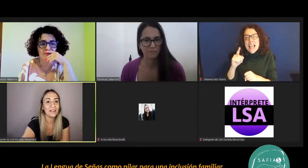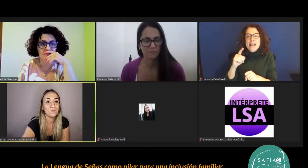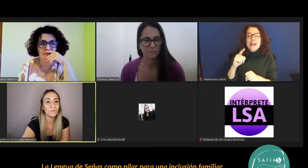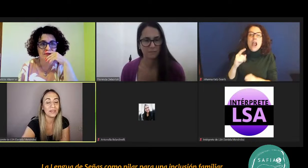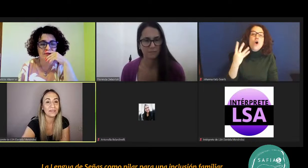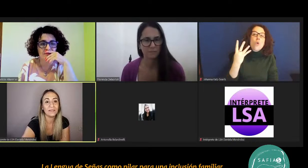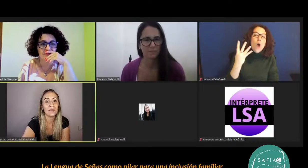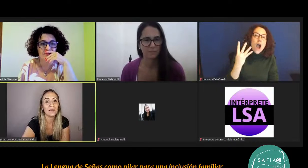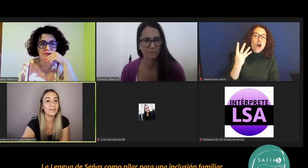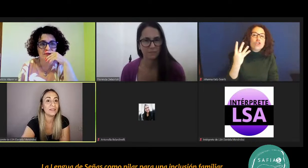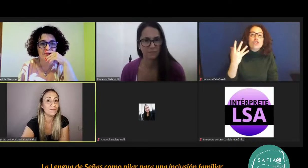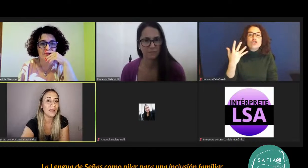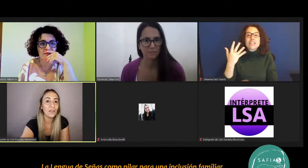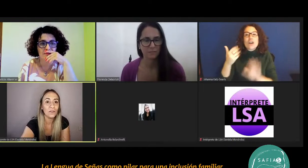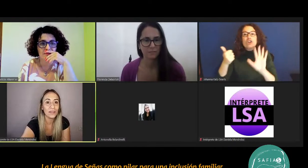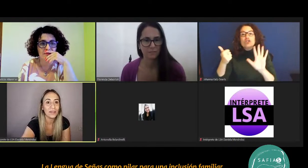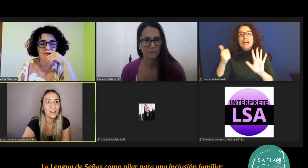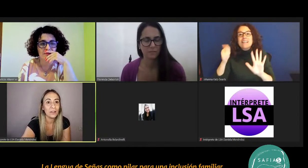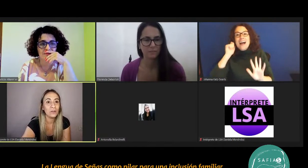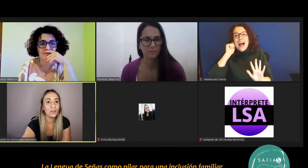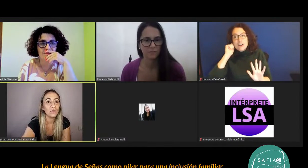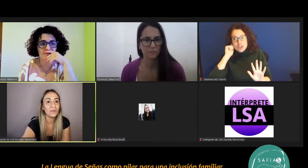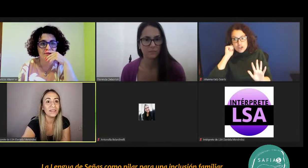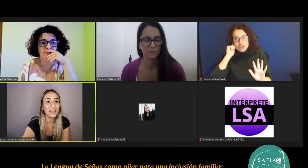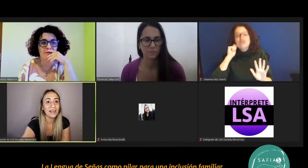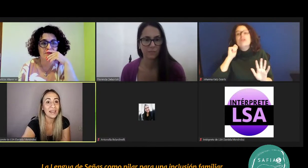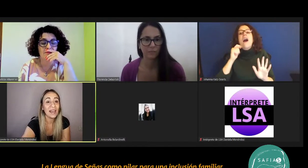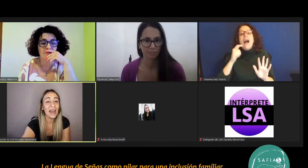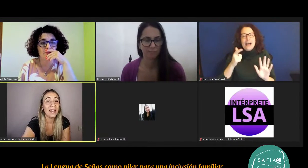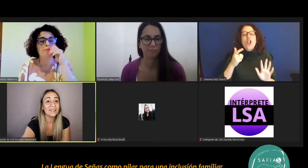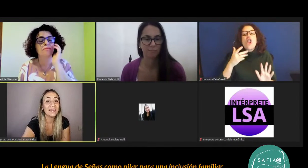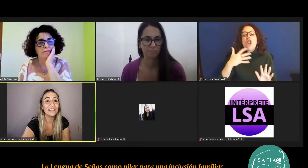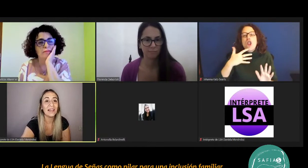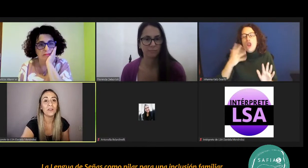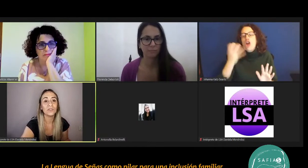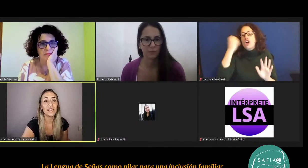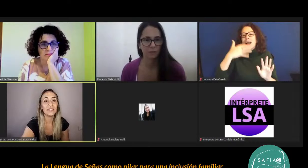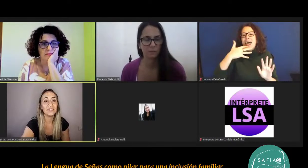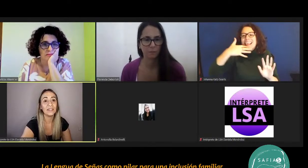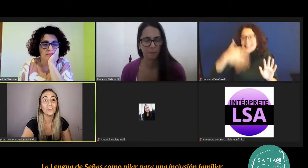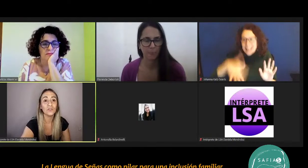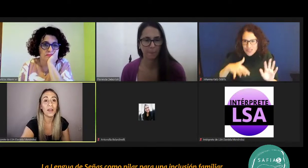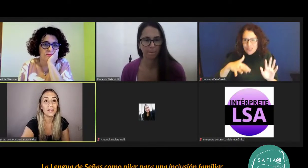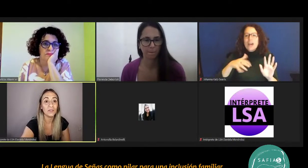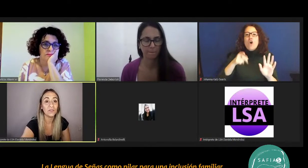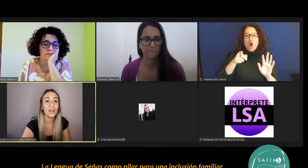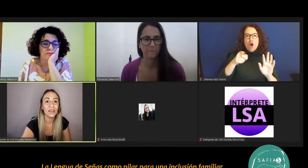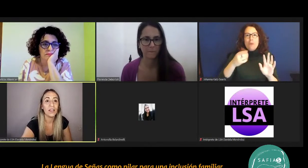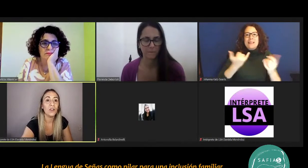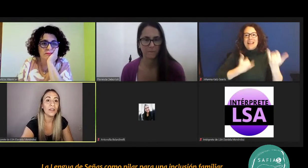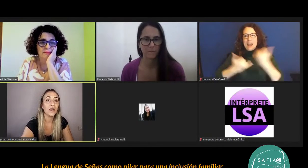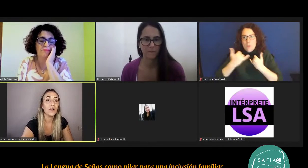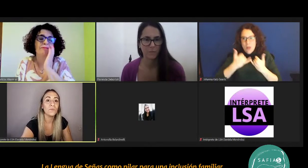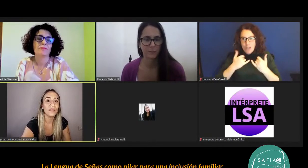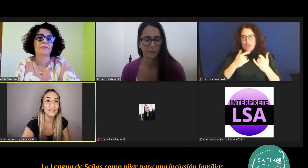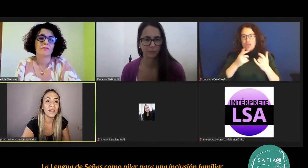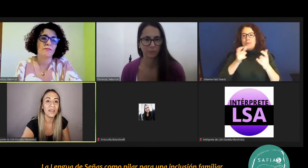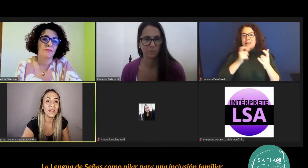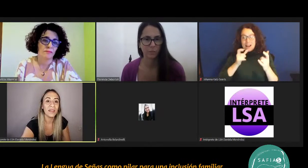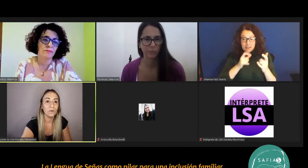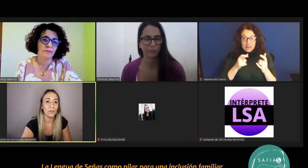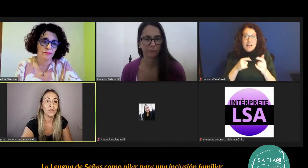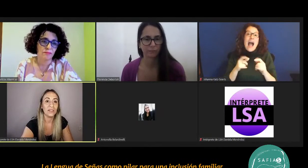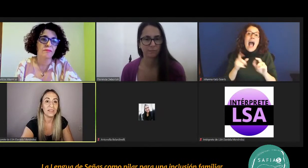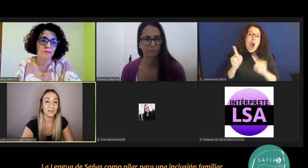carece de significado, no tiene un mensaje. Así hasta los 6, 7, 8 años que logran